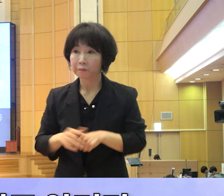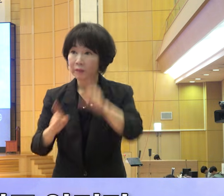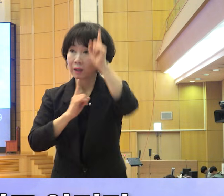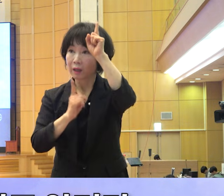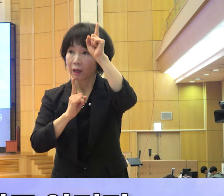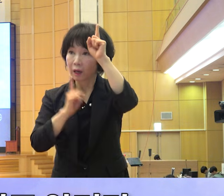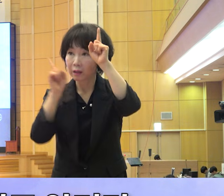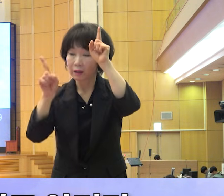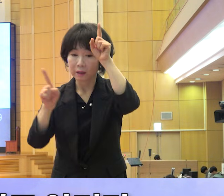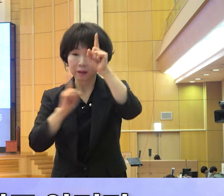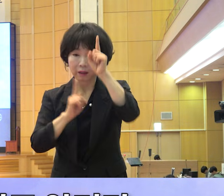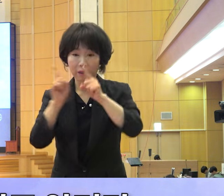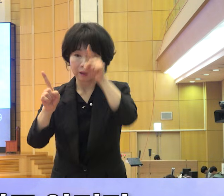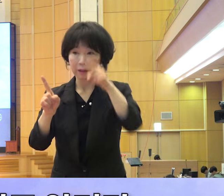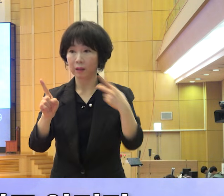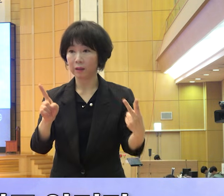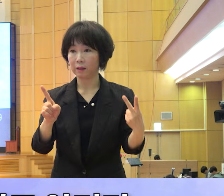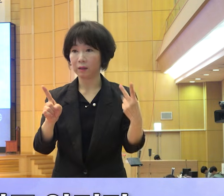967페이지입니다.